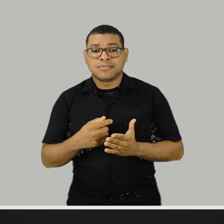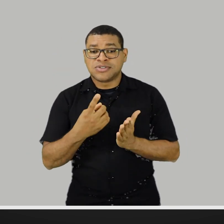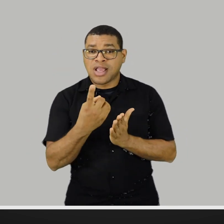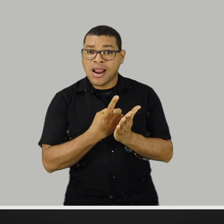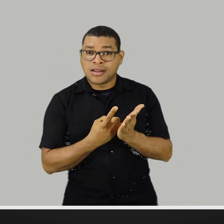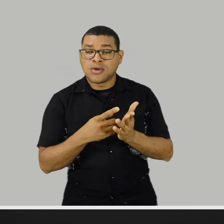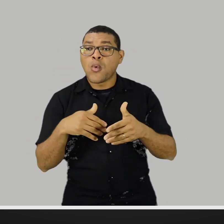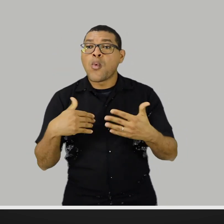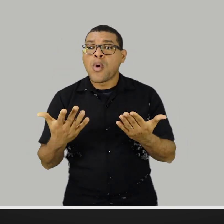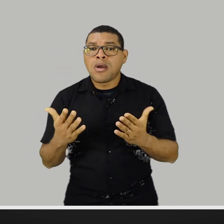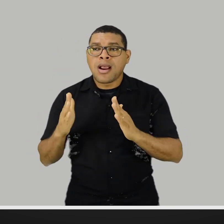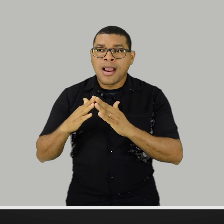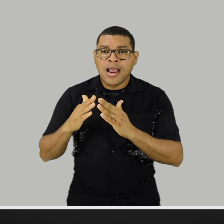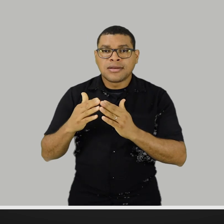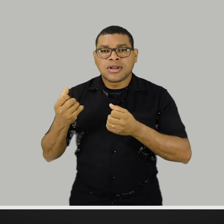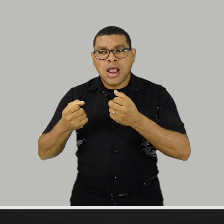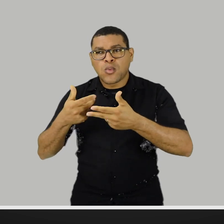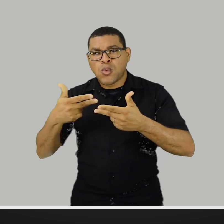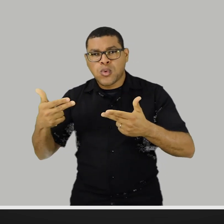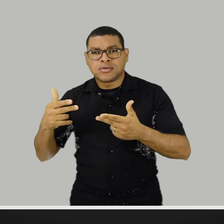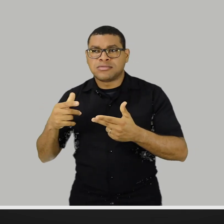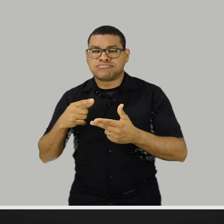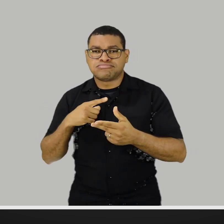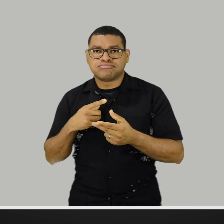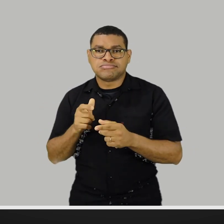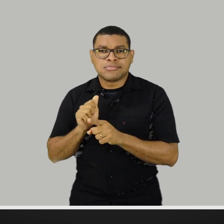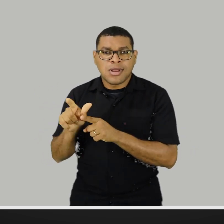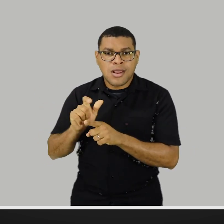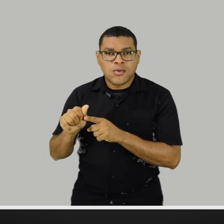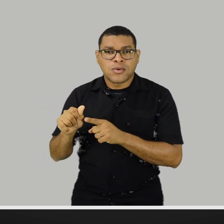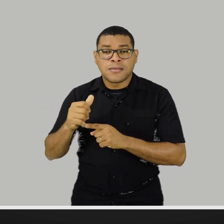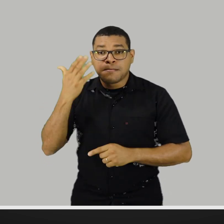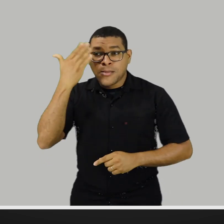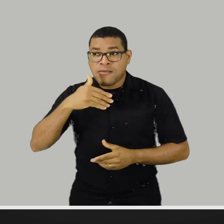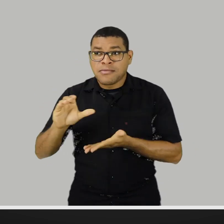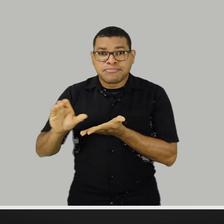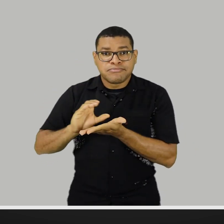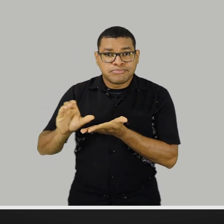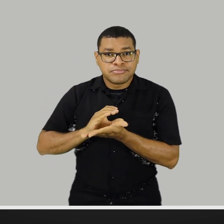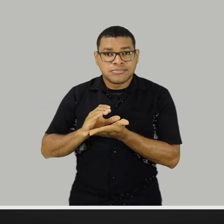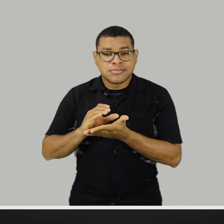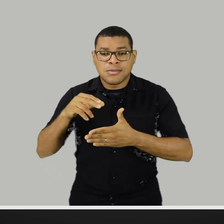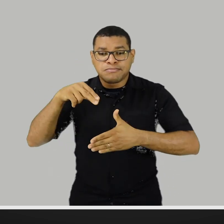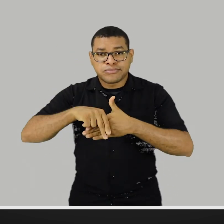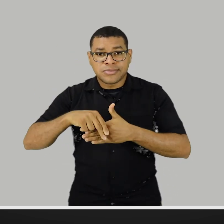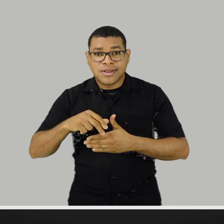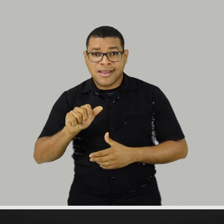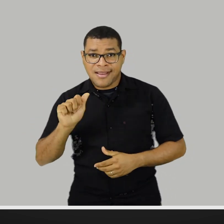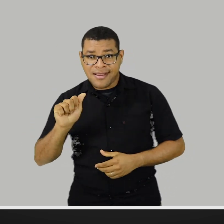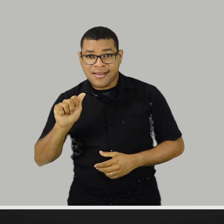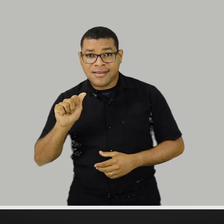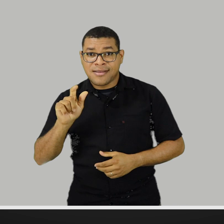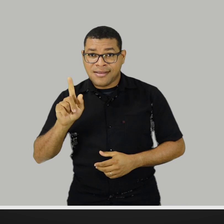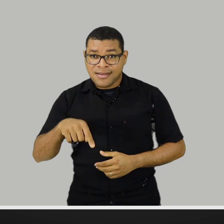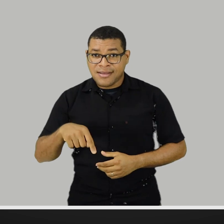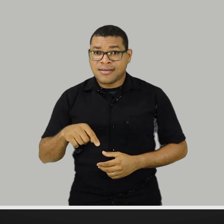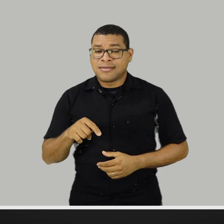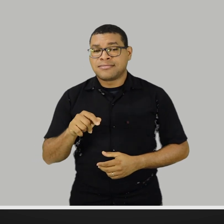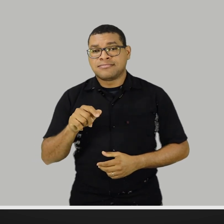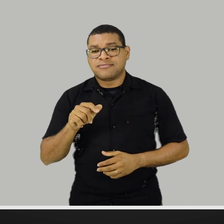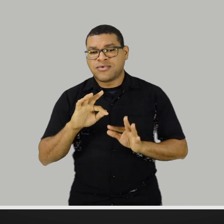mensais recebidos pelo arrendamento ou aluguel conforme o anexo quinto a membro da família ou 5º B